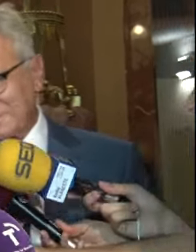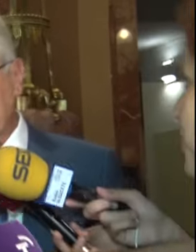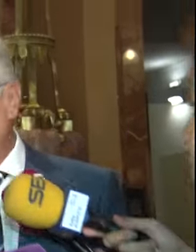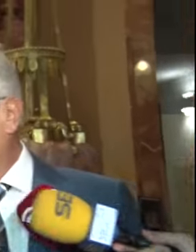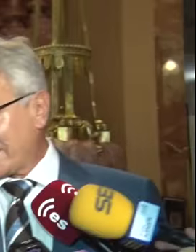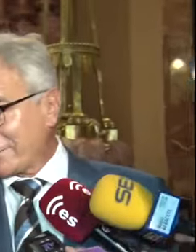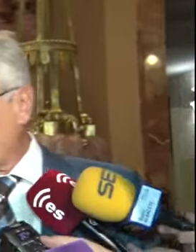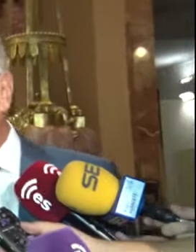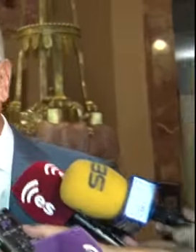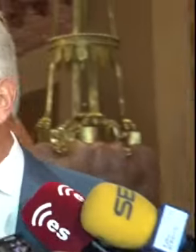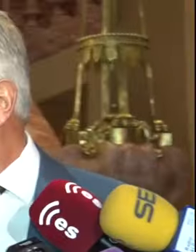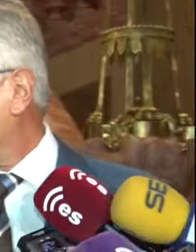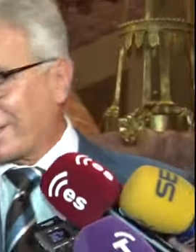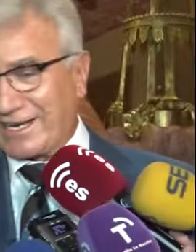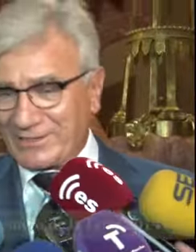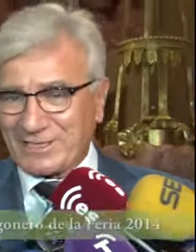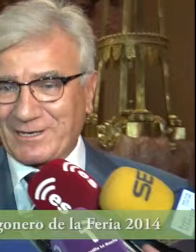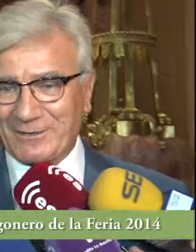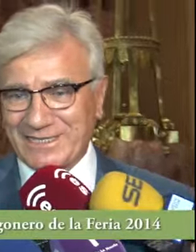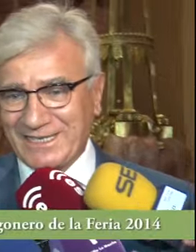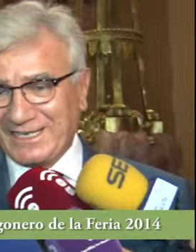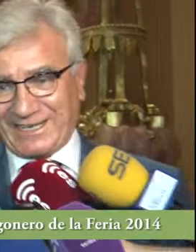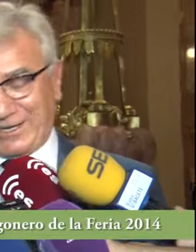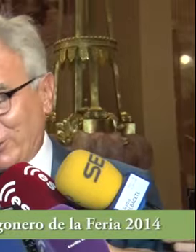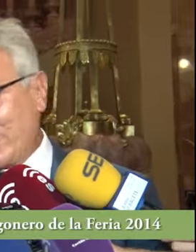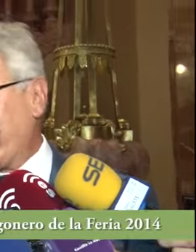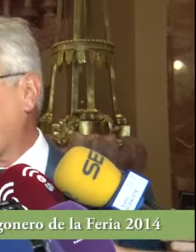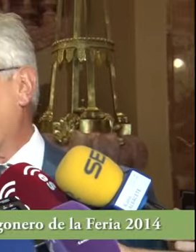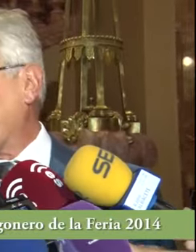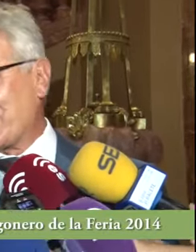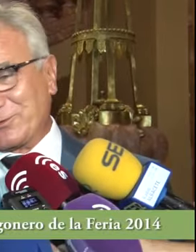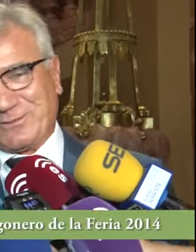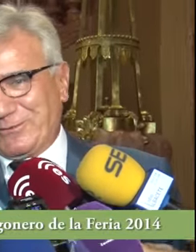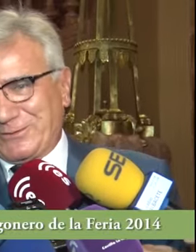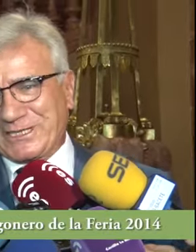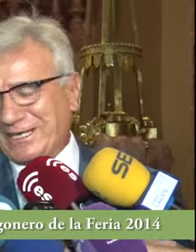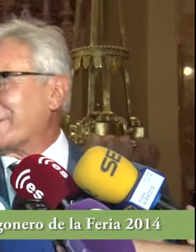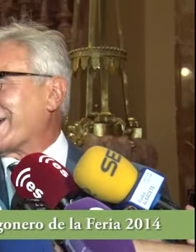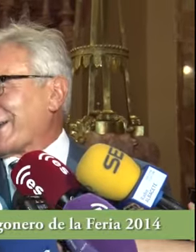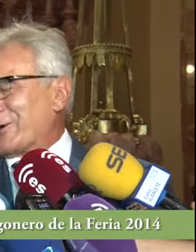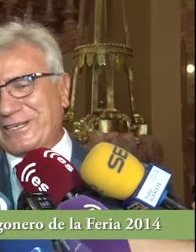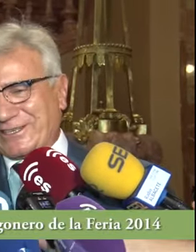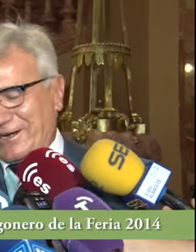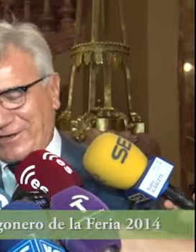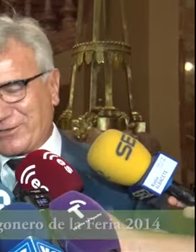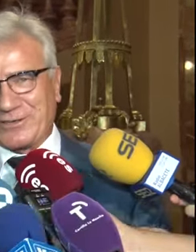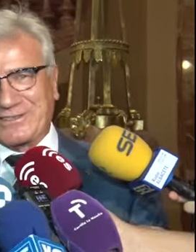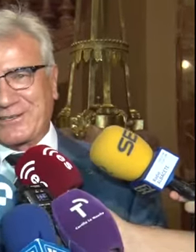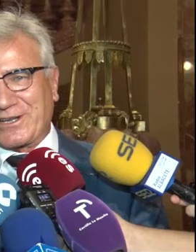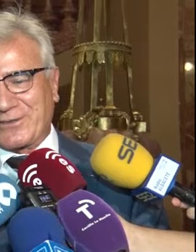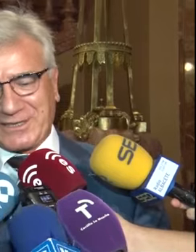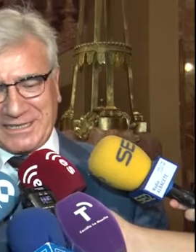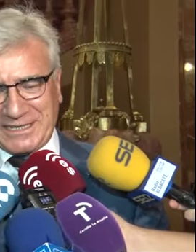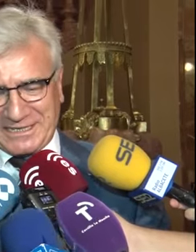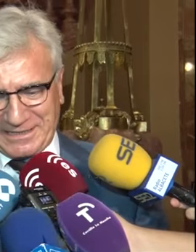Roberto. Hola, Carmen, muchas gracias por esas cariñosas palabras, que no creo que merezca, en absoluto, pero vamos, que me las creo y te las agradezco en